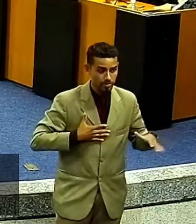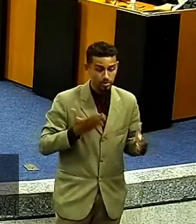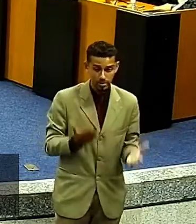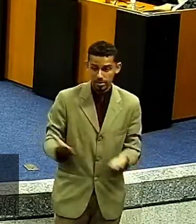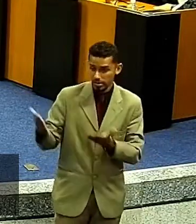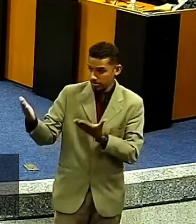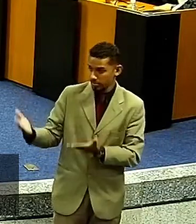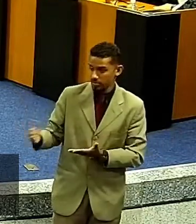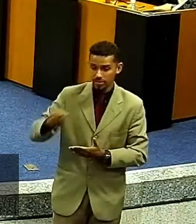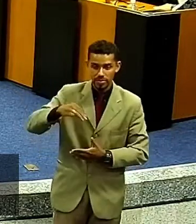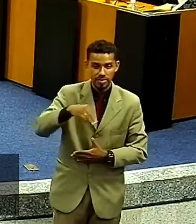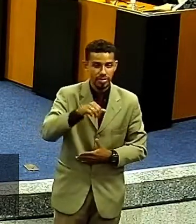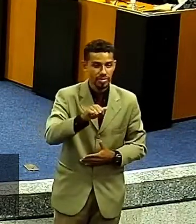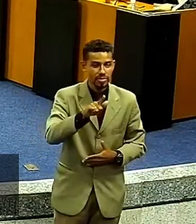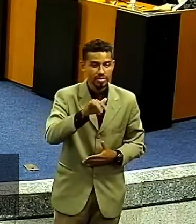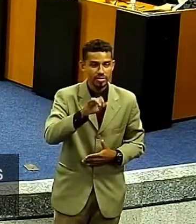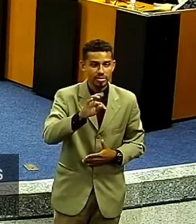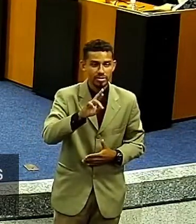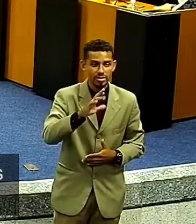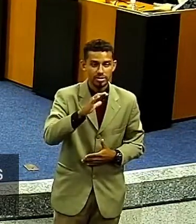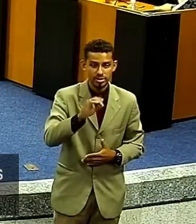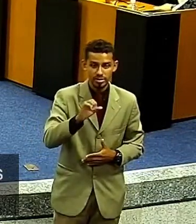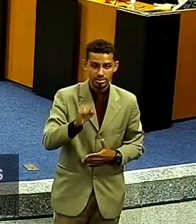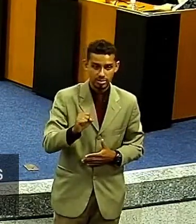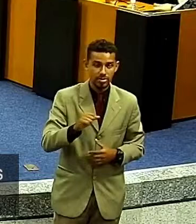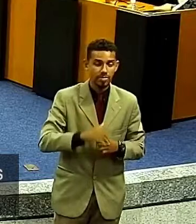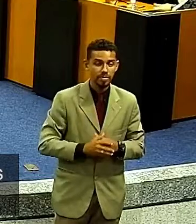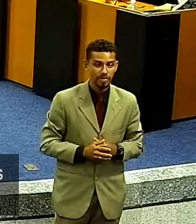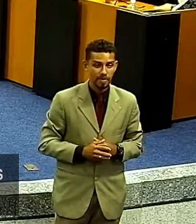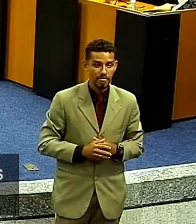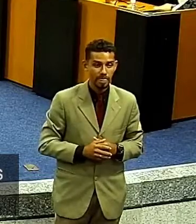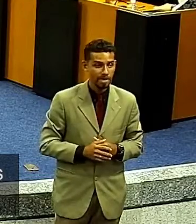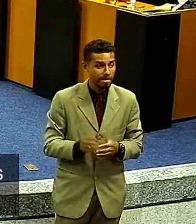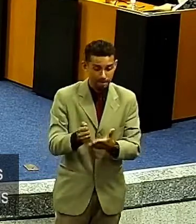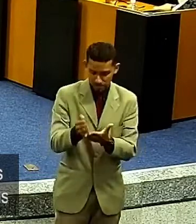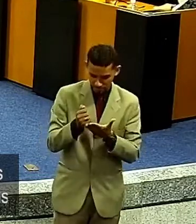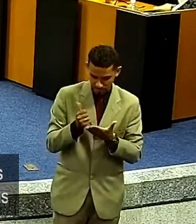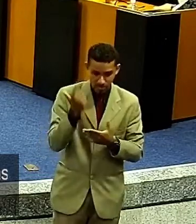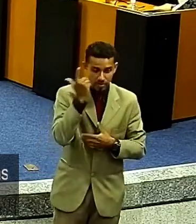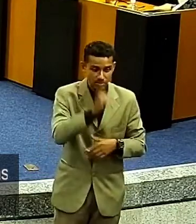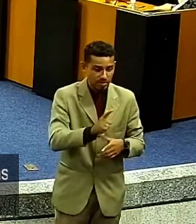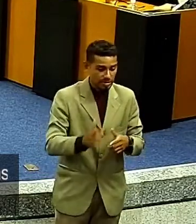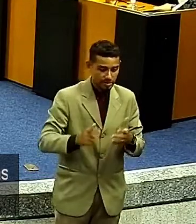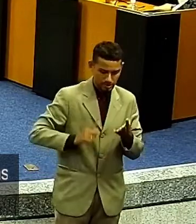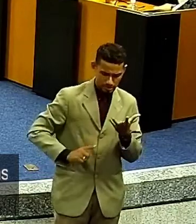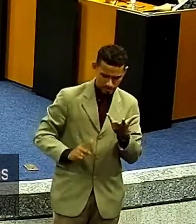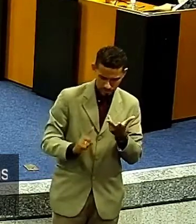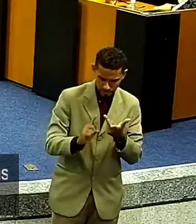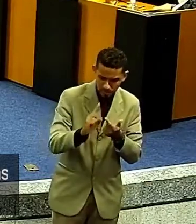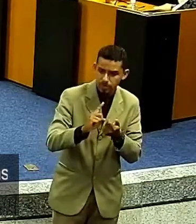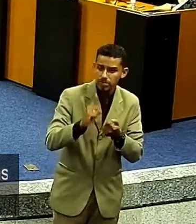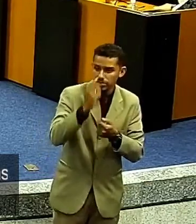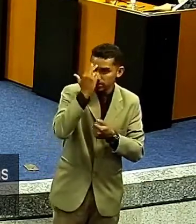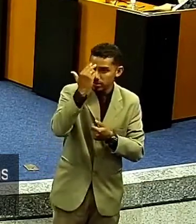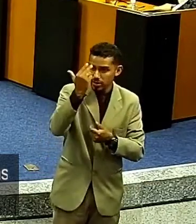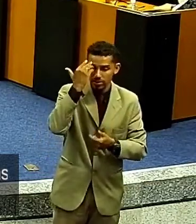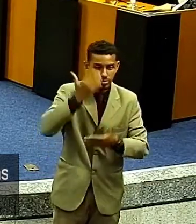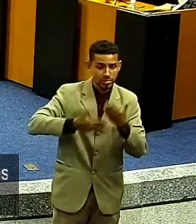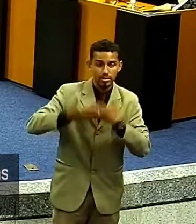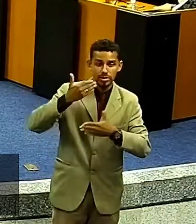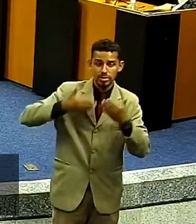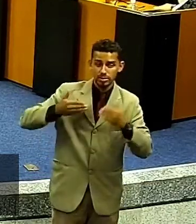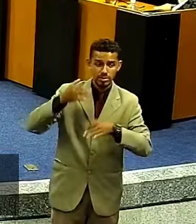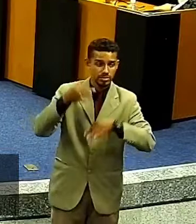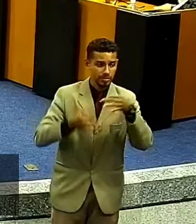colegas magistradas e a meus colegas magistrados pelo apoio que Tenho recebido ao longo de minha caminhada na justiça de